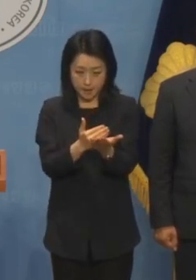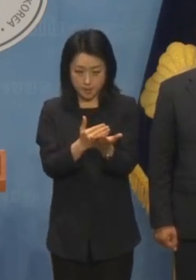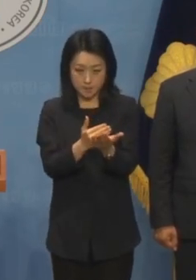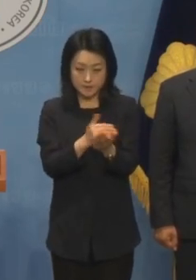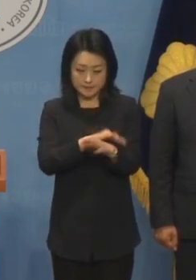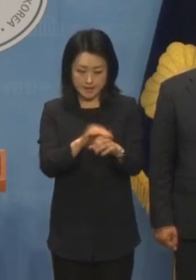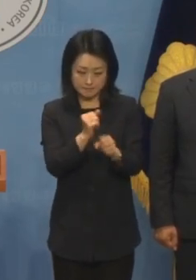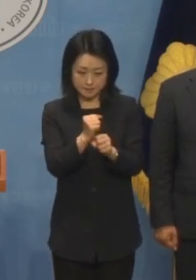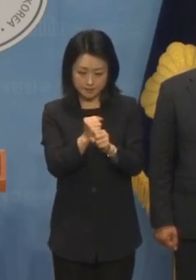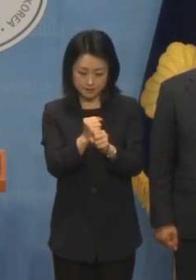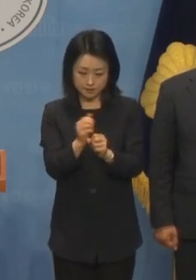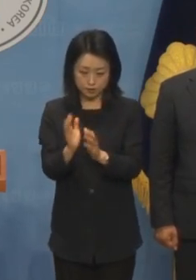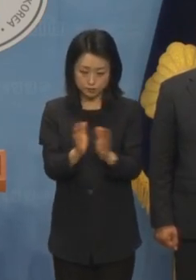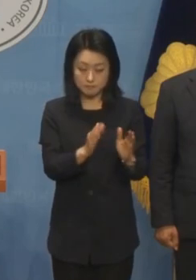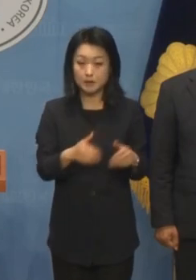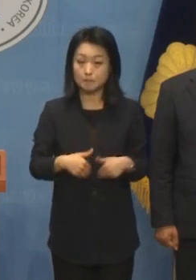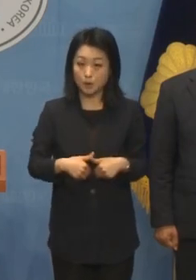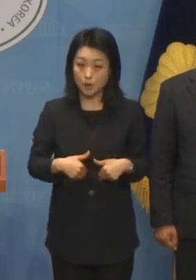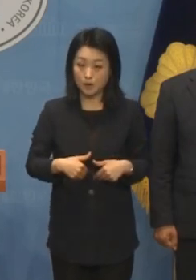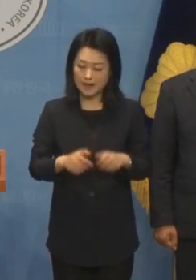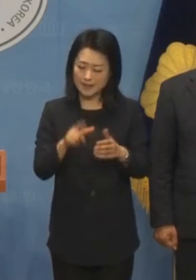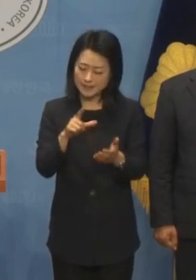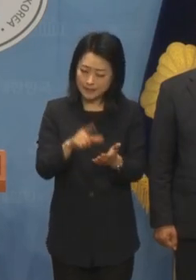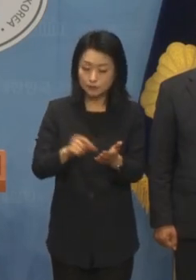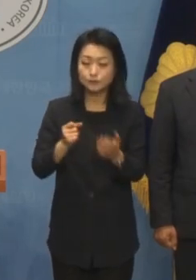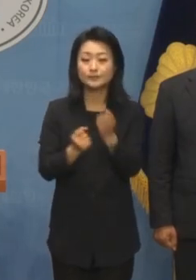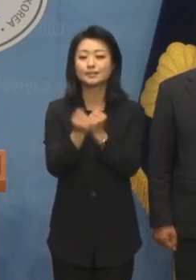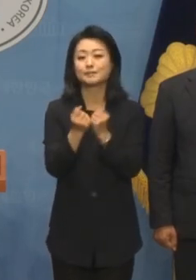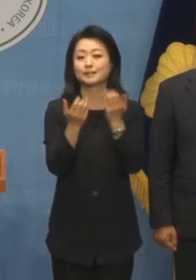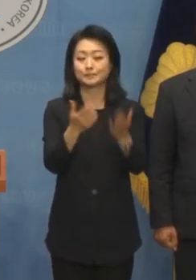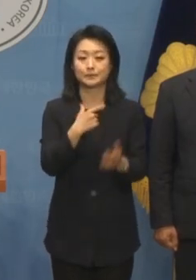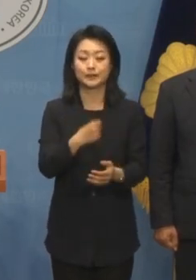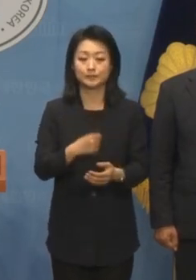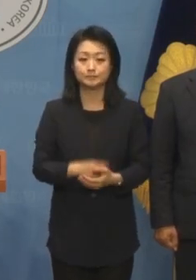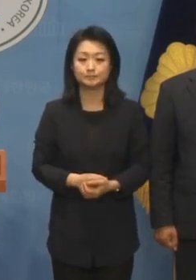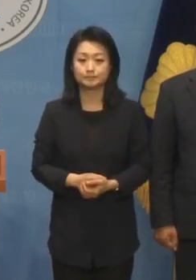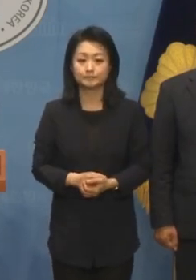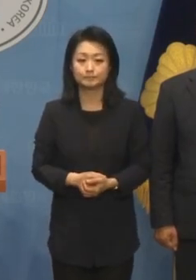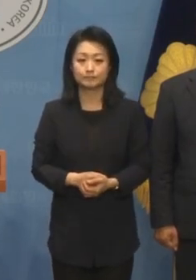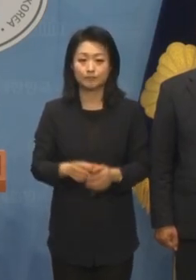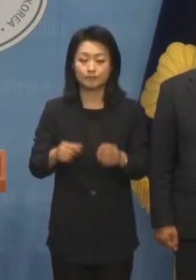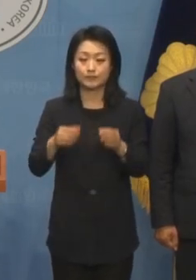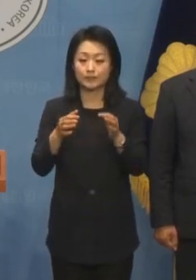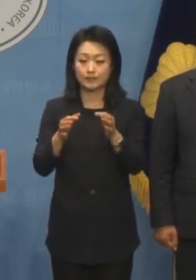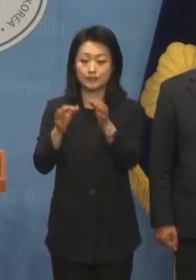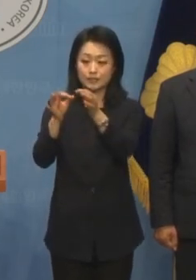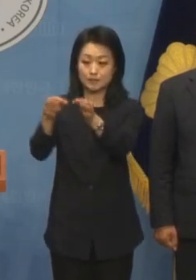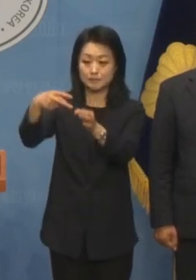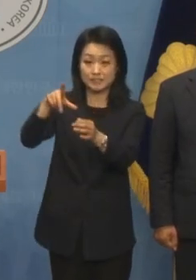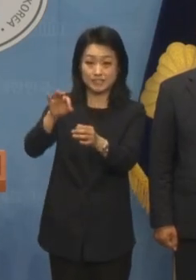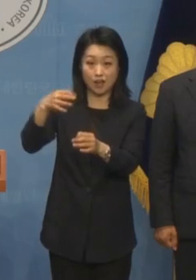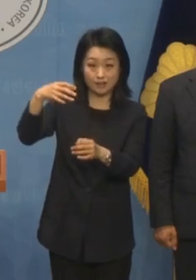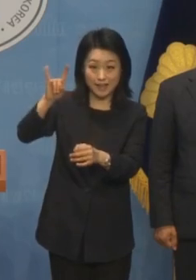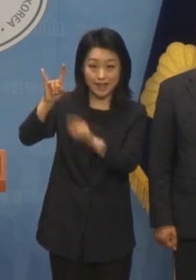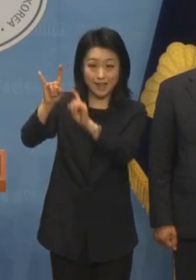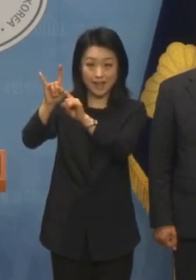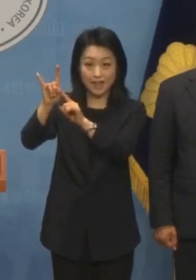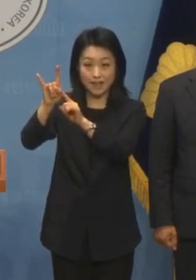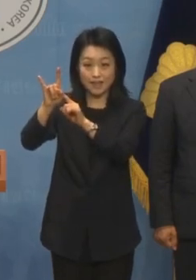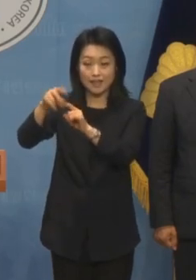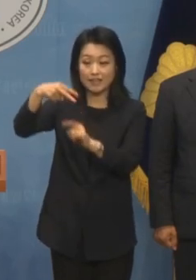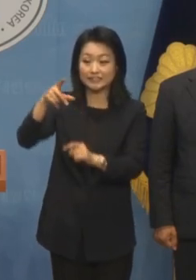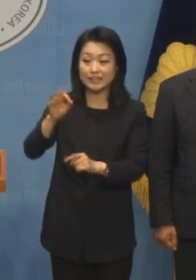있어서 구체적으로 말씀드리기는 어렵지만 개요를 말씀드리면은 그 김성태 말씀드린 대로 대북 송금